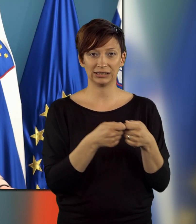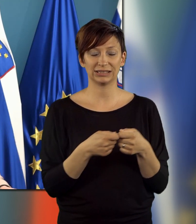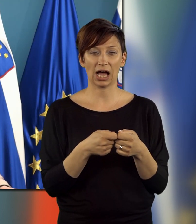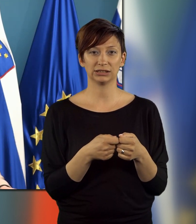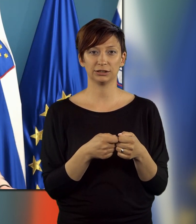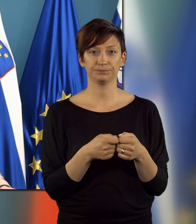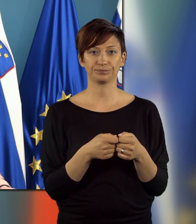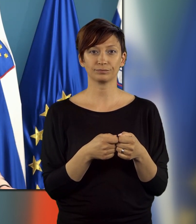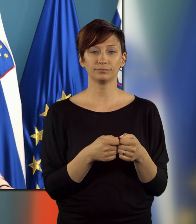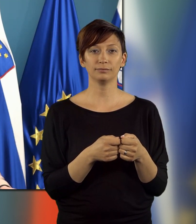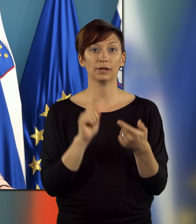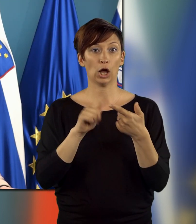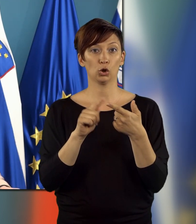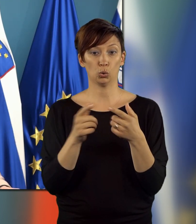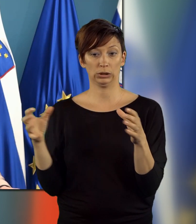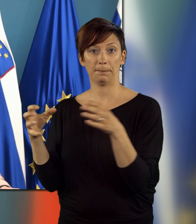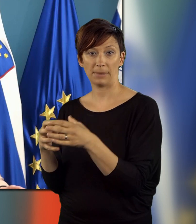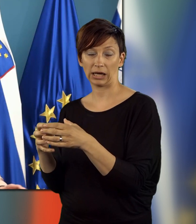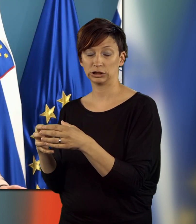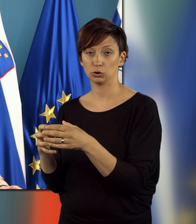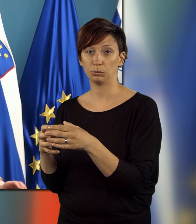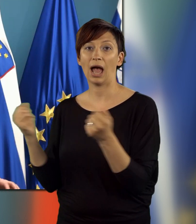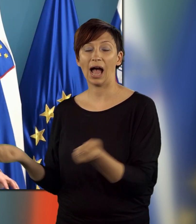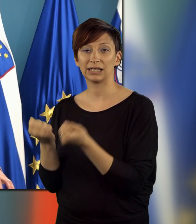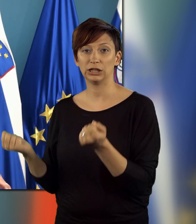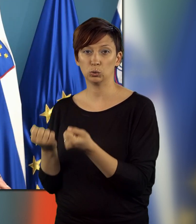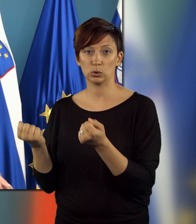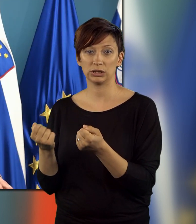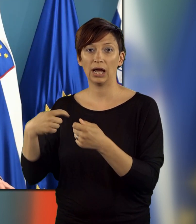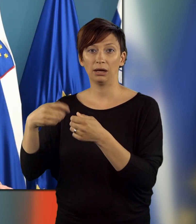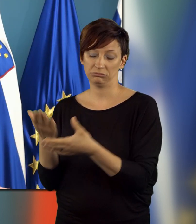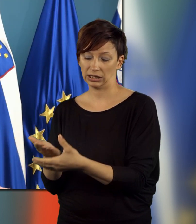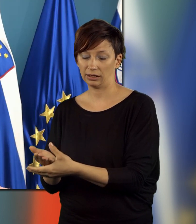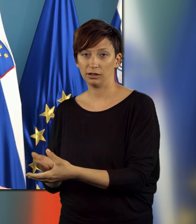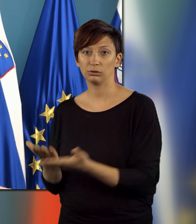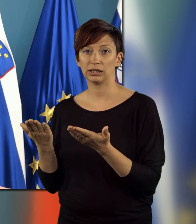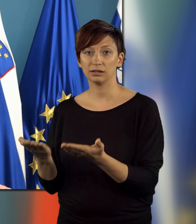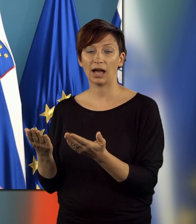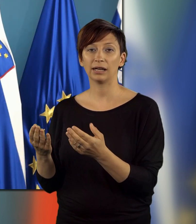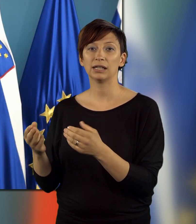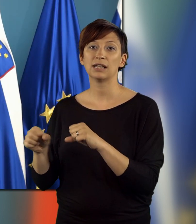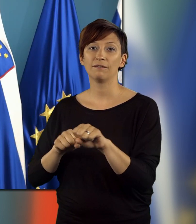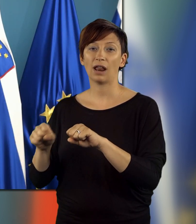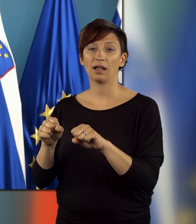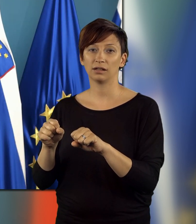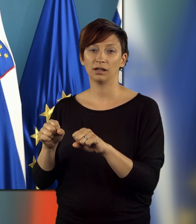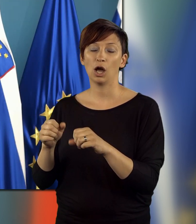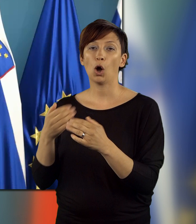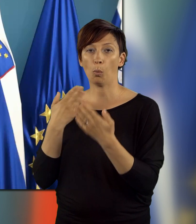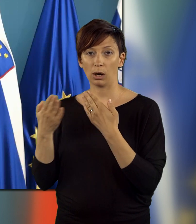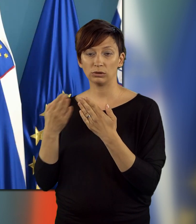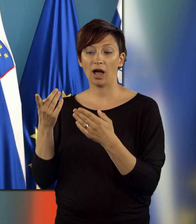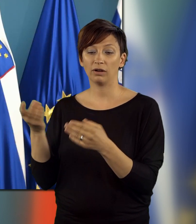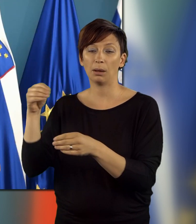organizacij. Drugi paket aktivnosti, gradiv, ki jih je danes vlada obravnavala, pa se